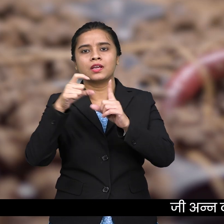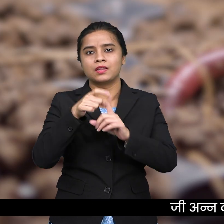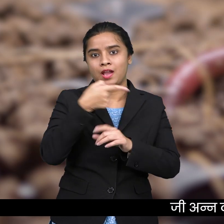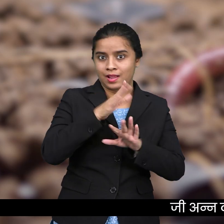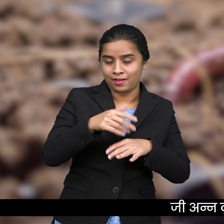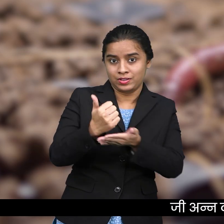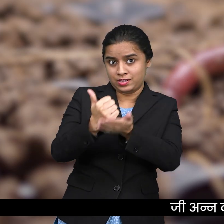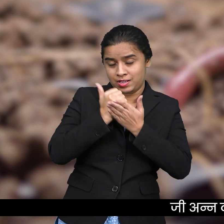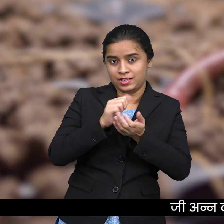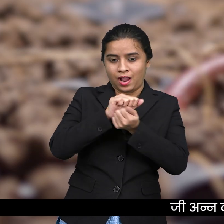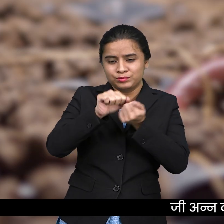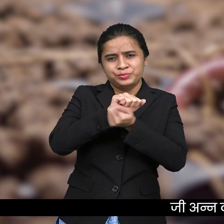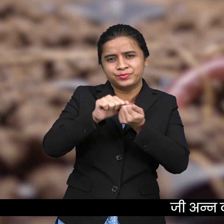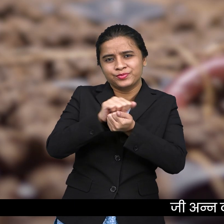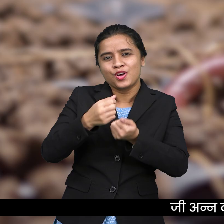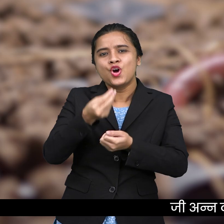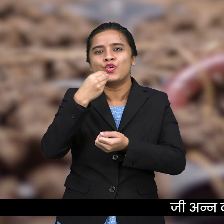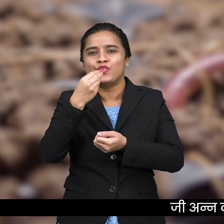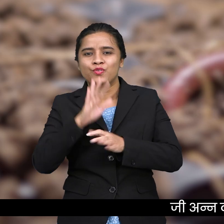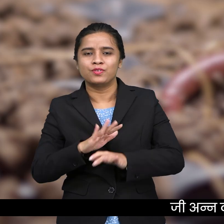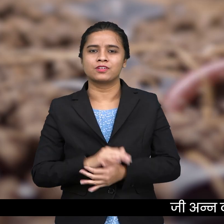जी अन्न दळण्यास मदत करते.